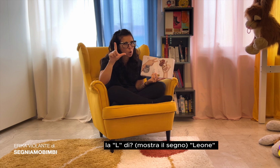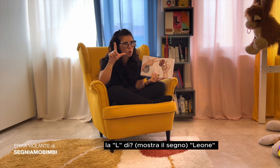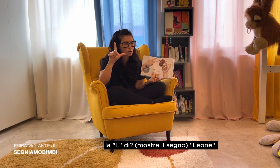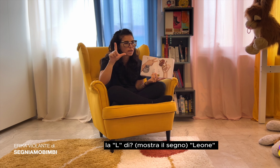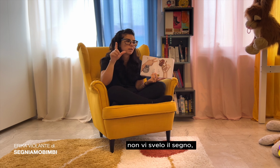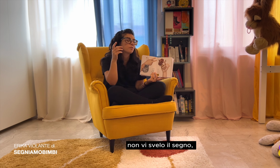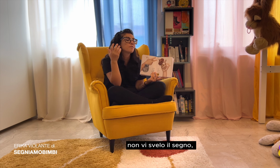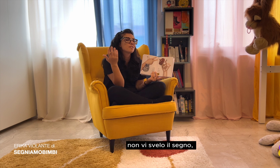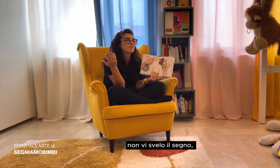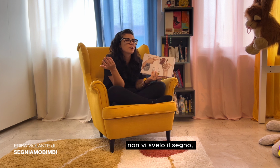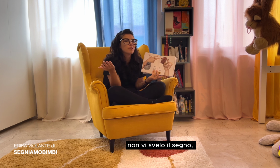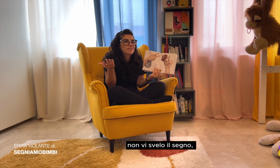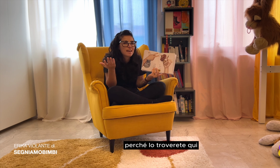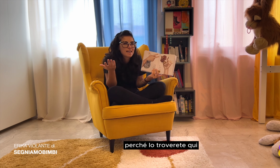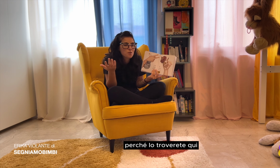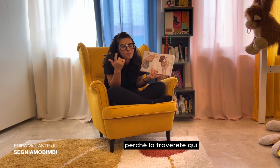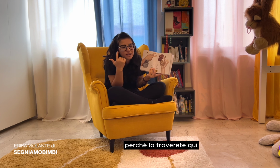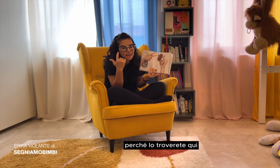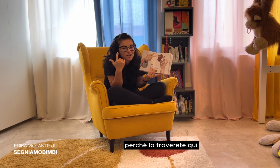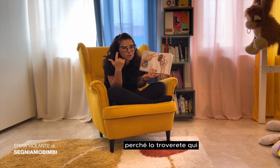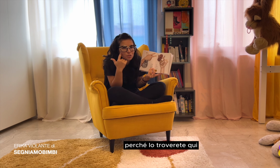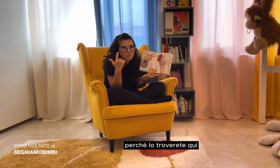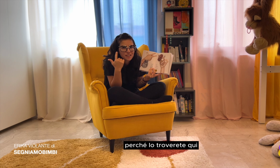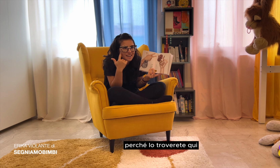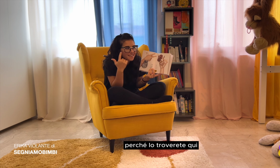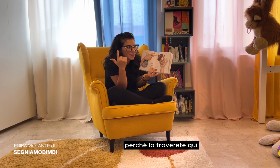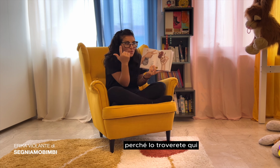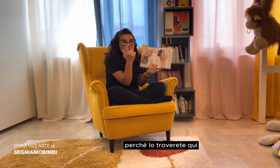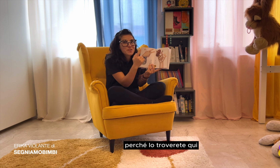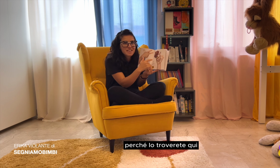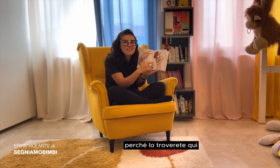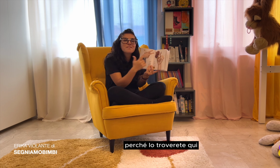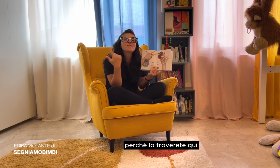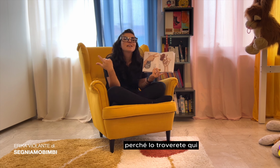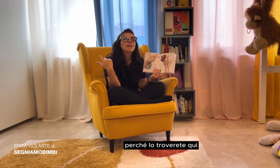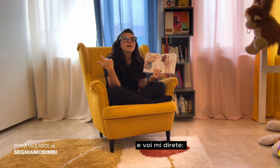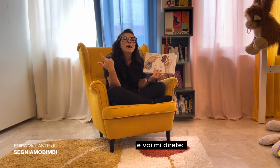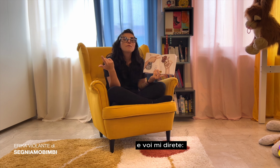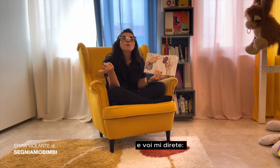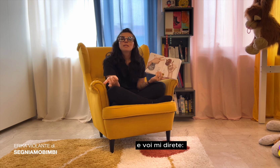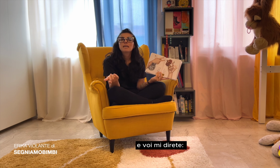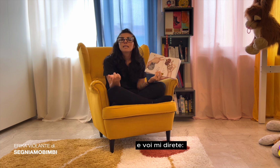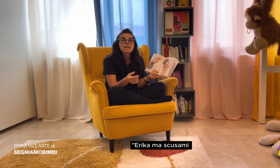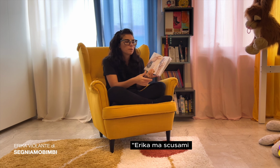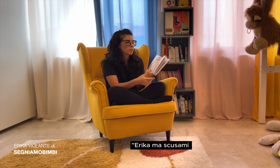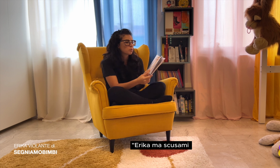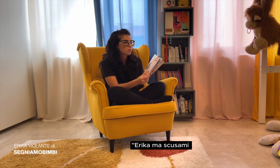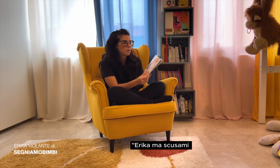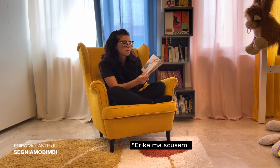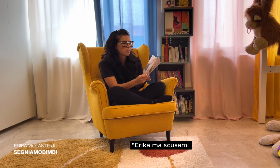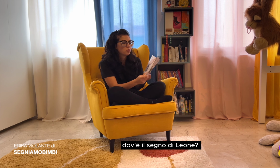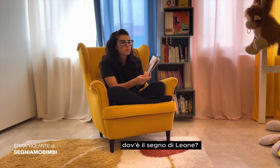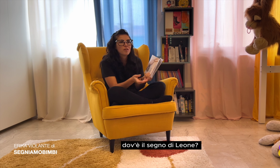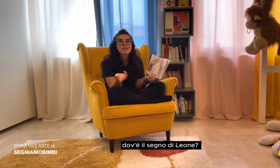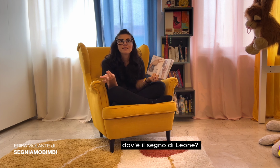Leone, non vi svelo il segno perché lo troverete qui. E voi mi direte: Erika, ma scusami, dov'è il segno